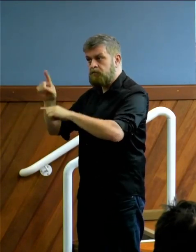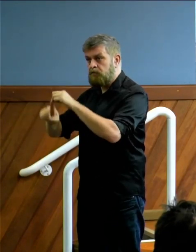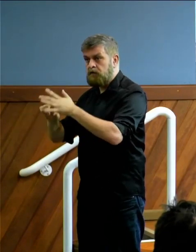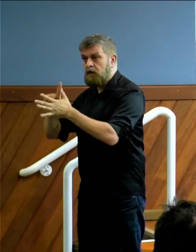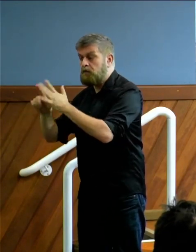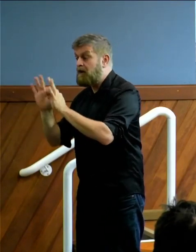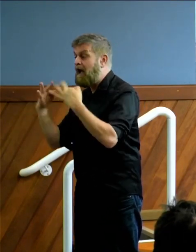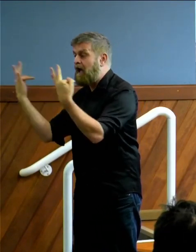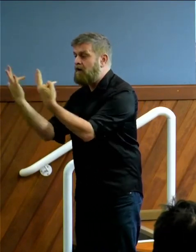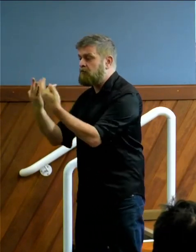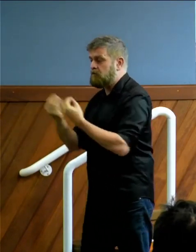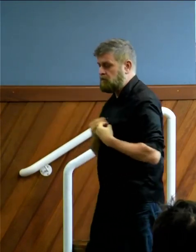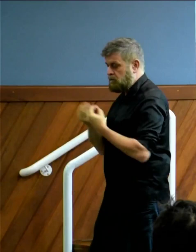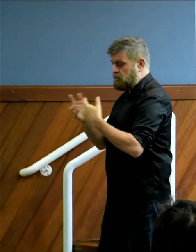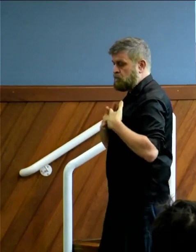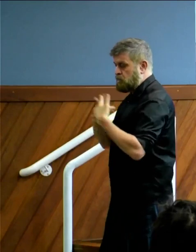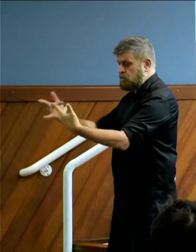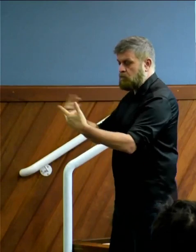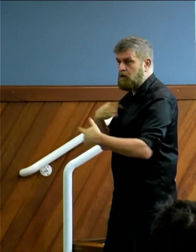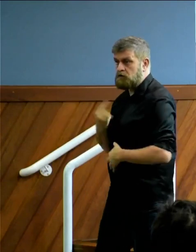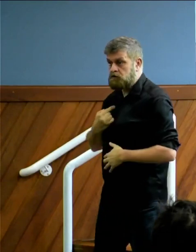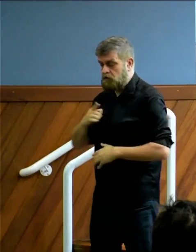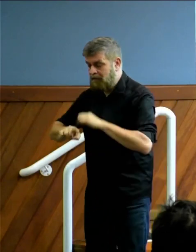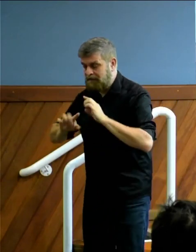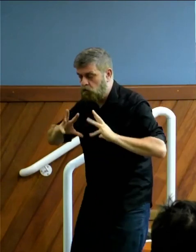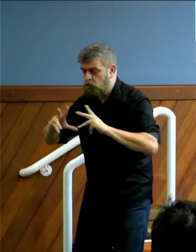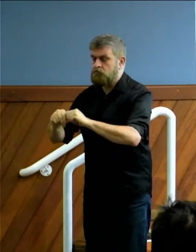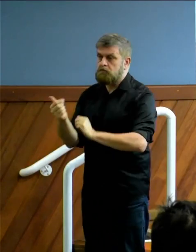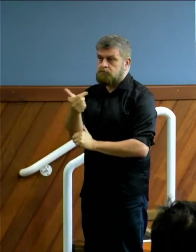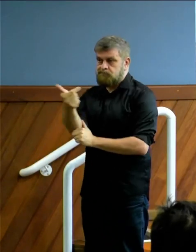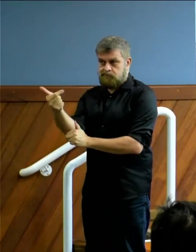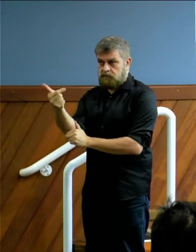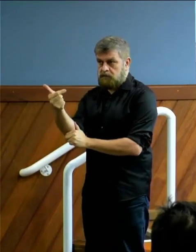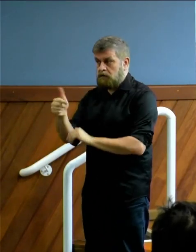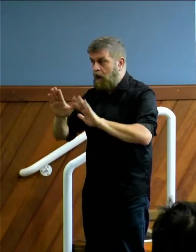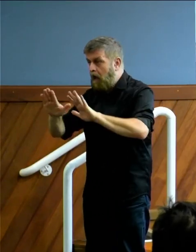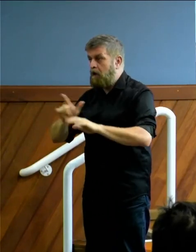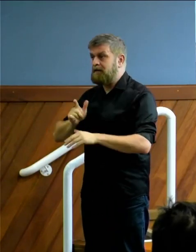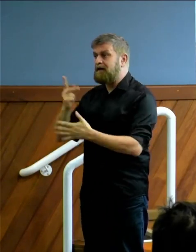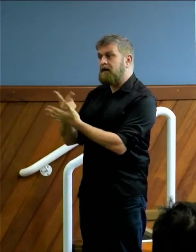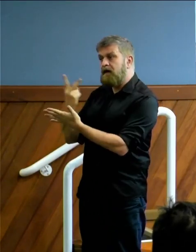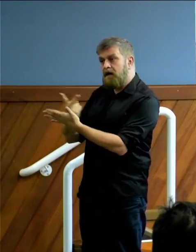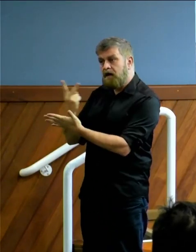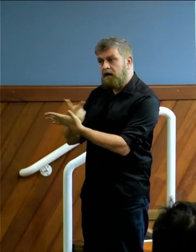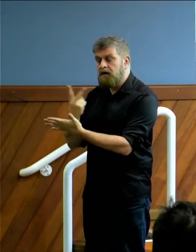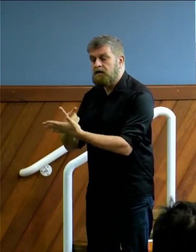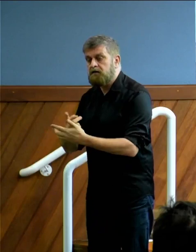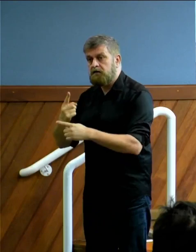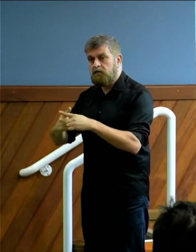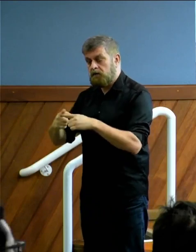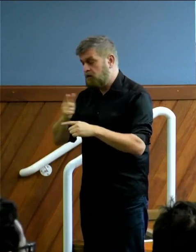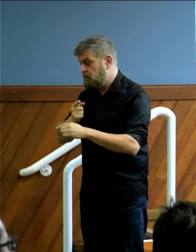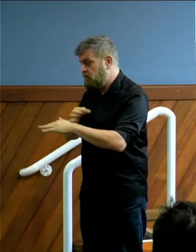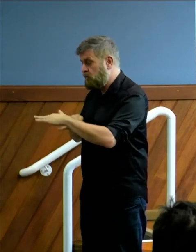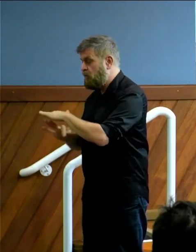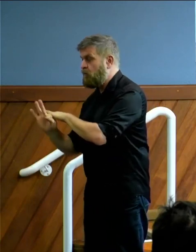da própria família. Então, peraí, então a gente não tem a completude do material. E aí a gente tem, mas você está errado na sua consideração, porque por fundo a